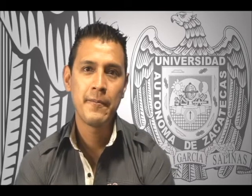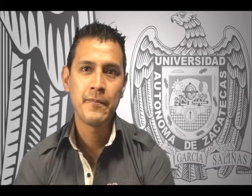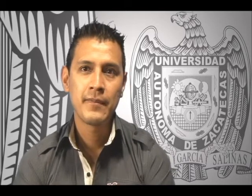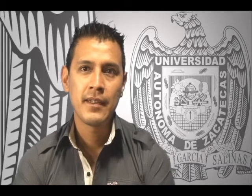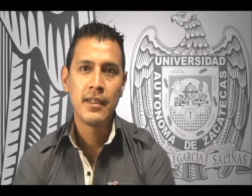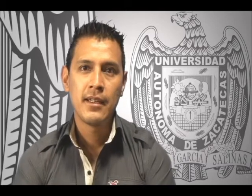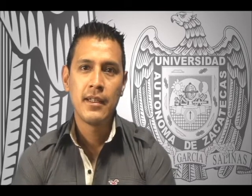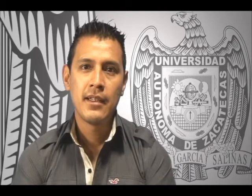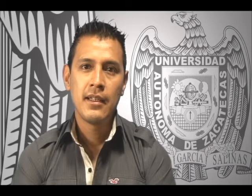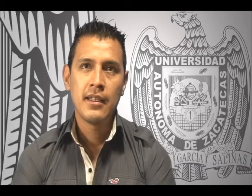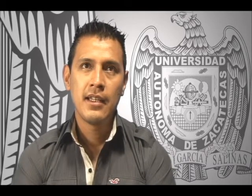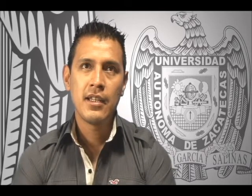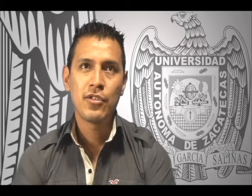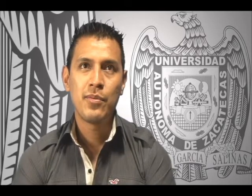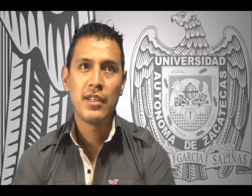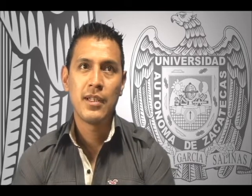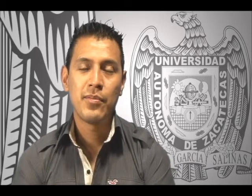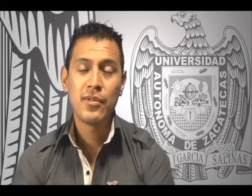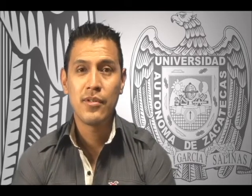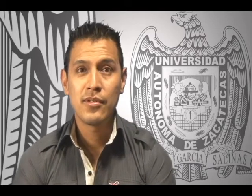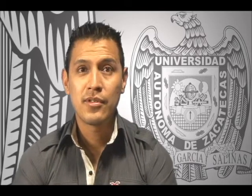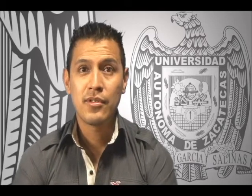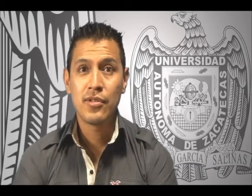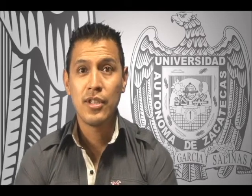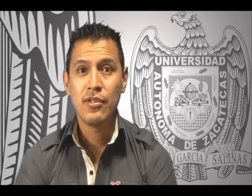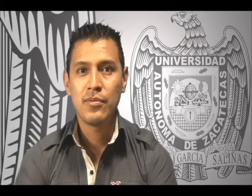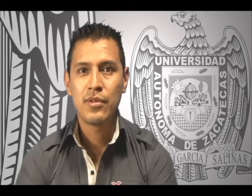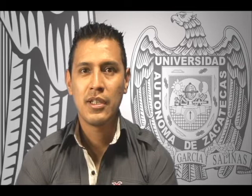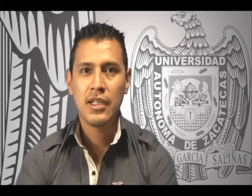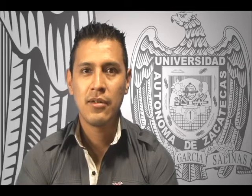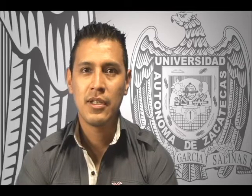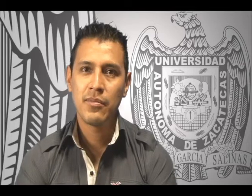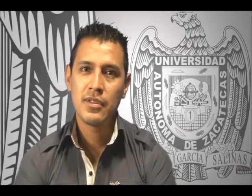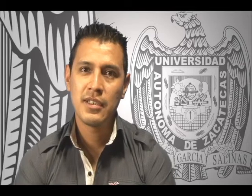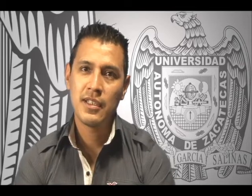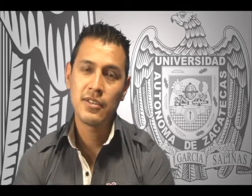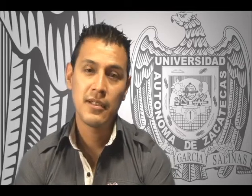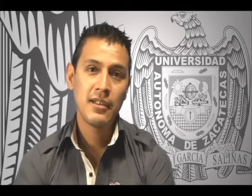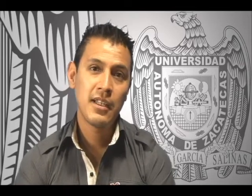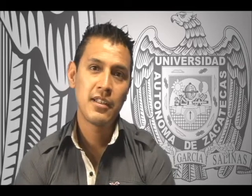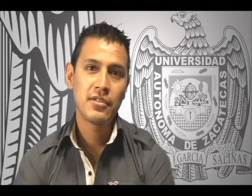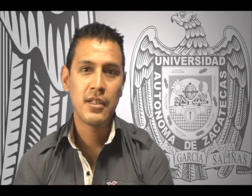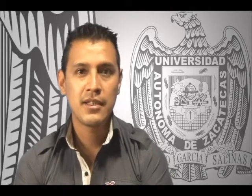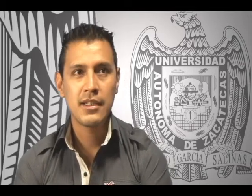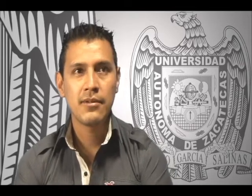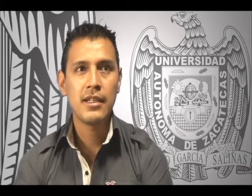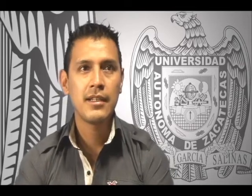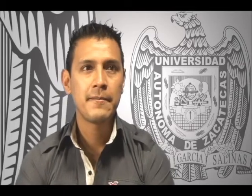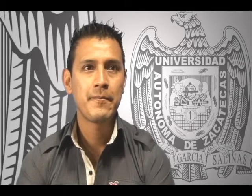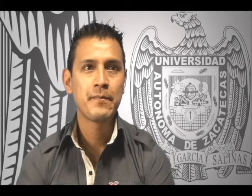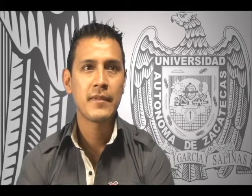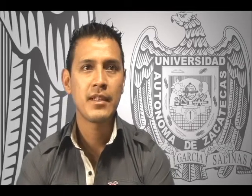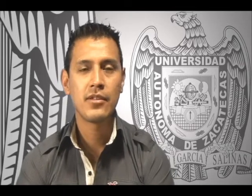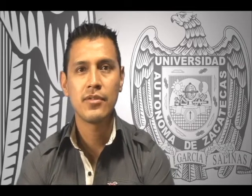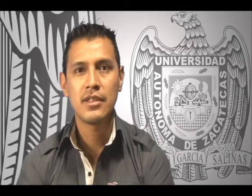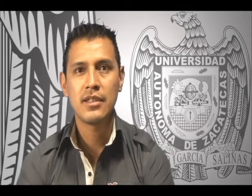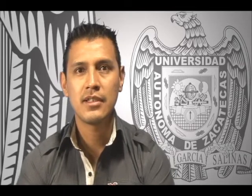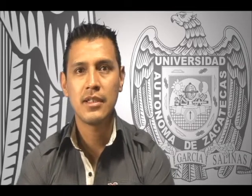y nos pedían apoyo los tíos porque, oye, es que no sabe leer, no sabe escribir. Entonces, este,